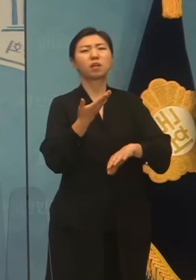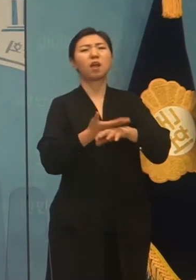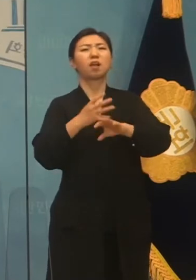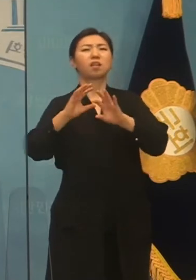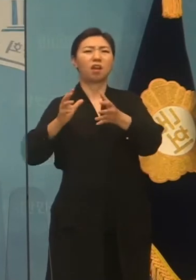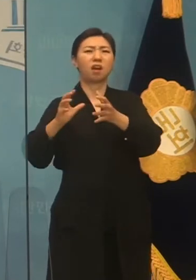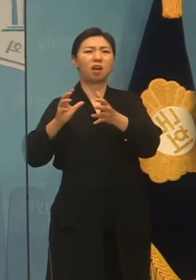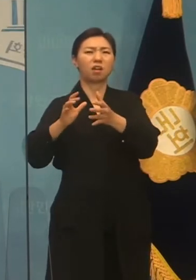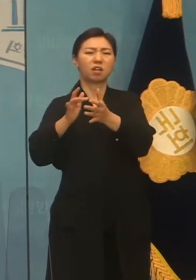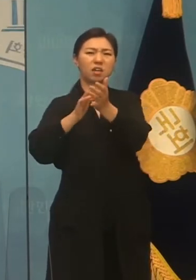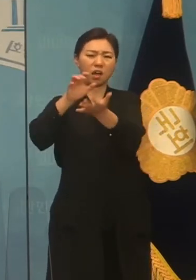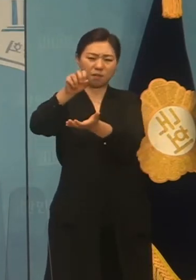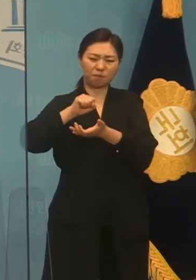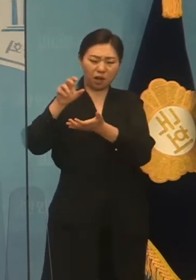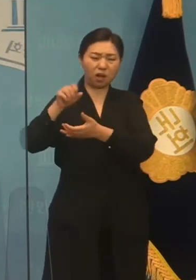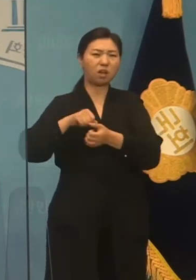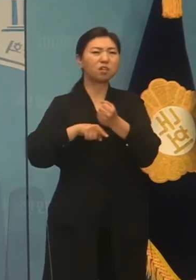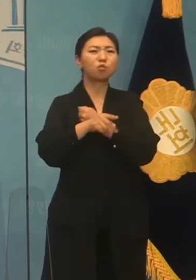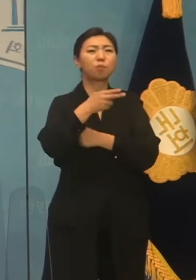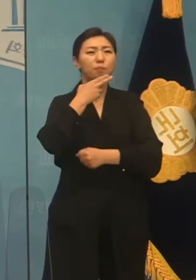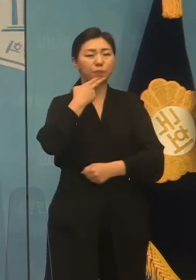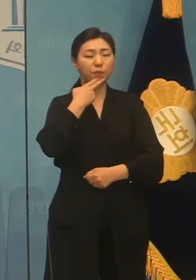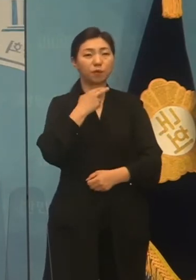백신을 구해올 필요가 없습니다.